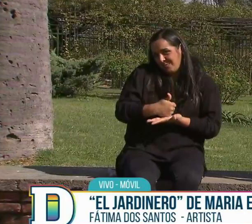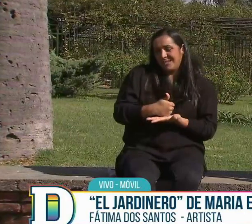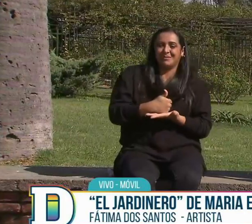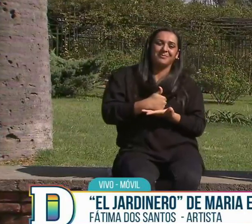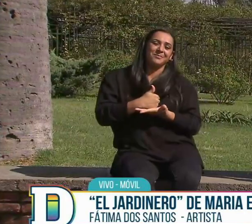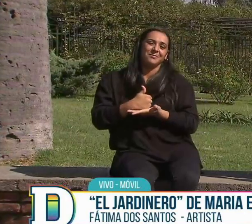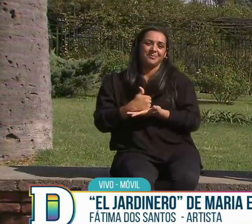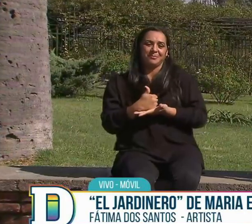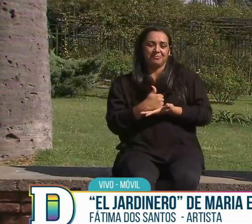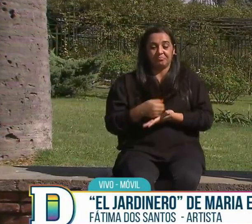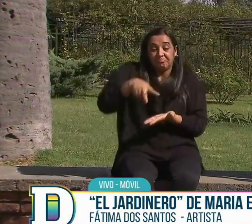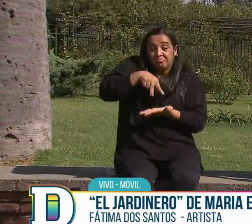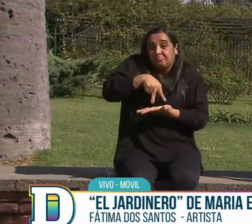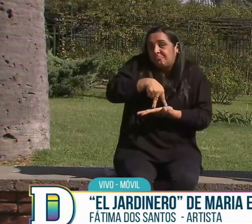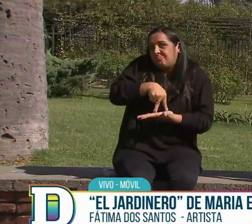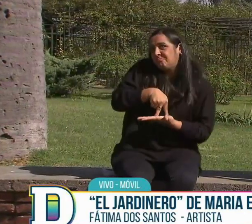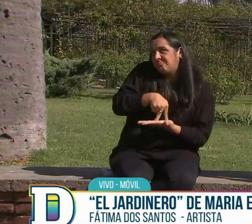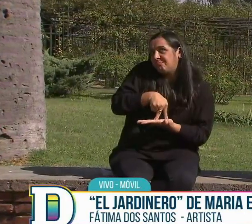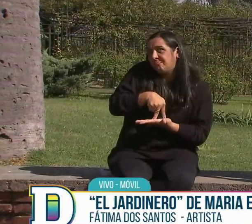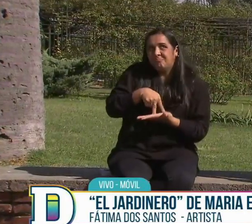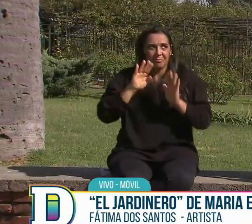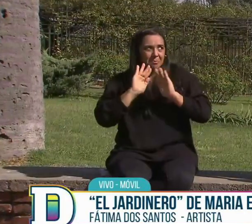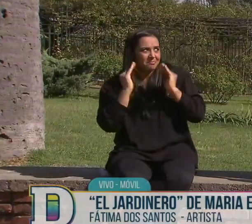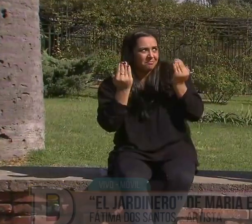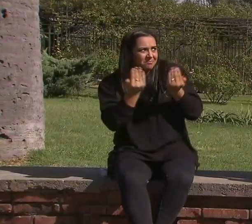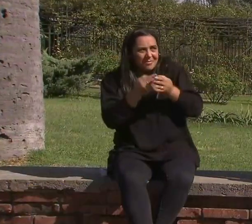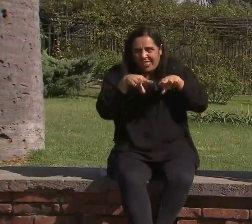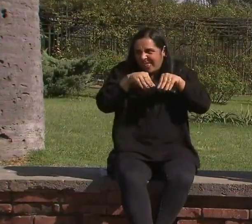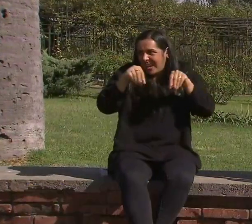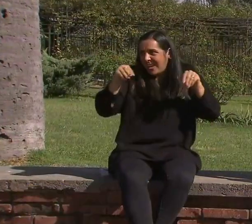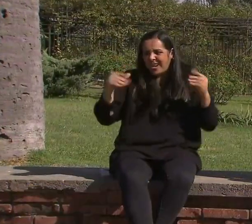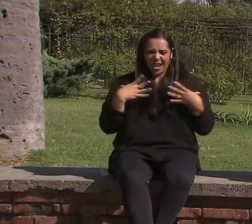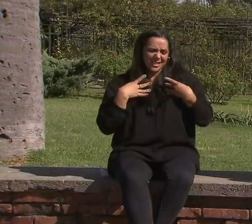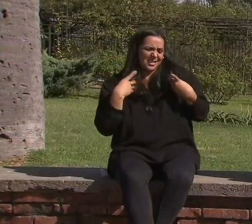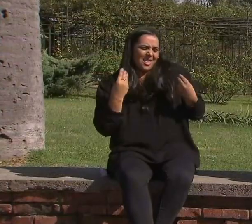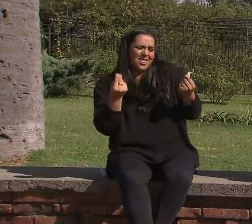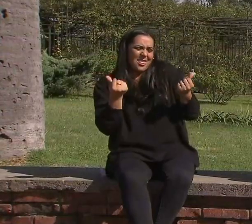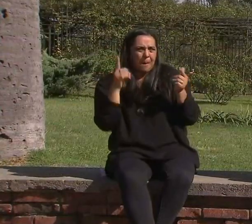quedarme quieto en la tierra y sentir que